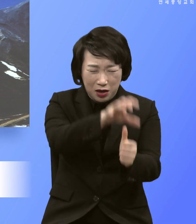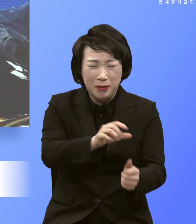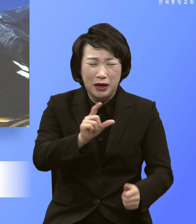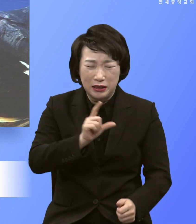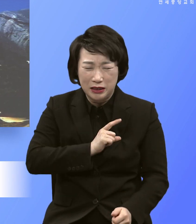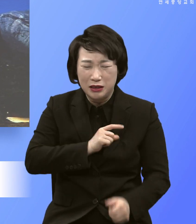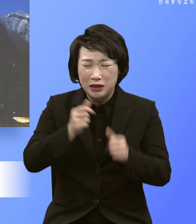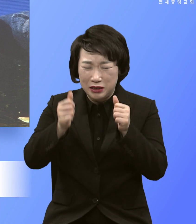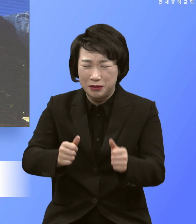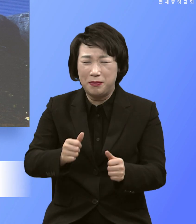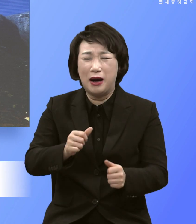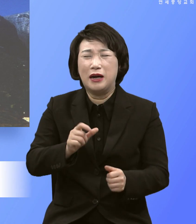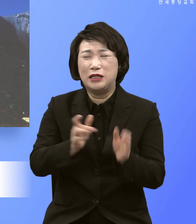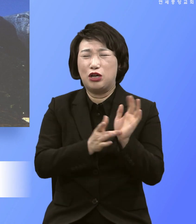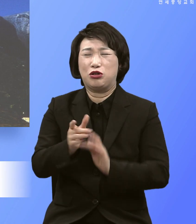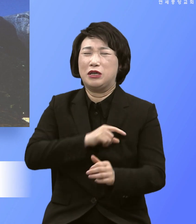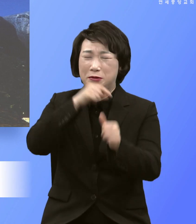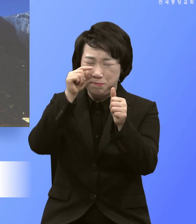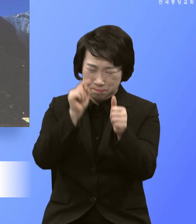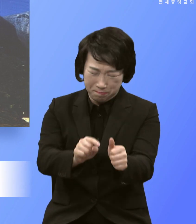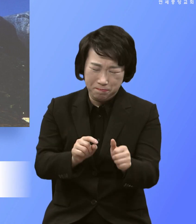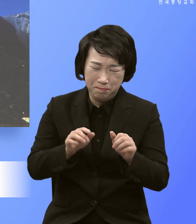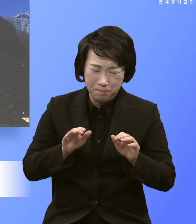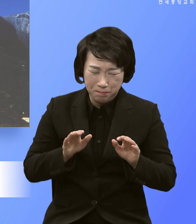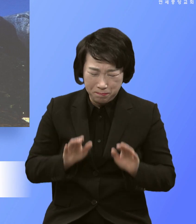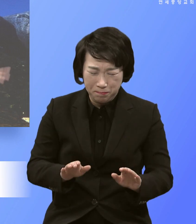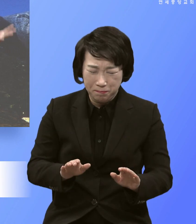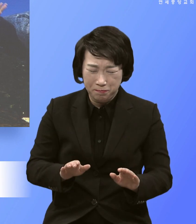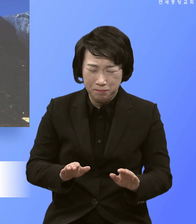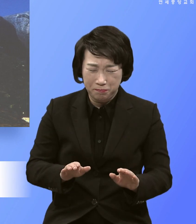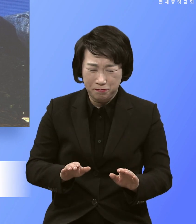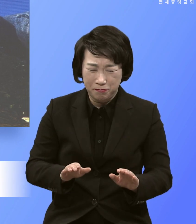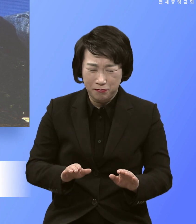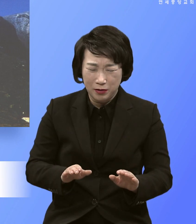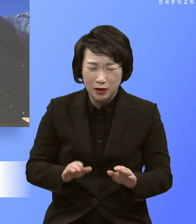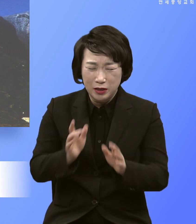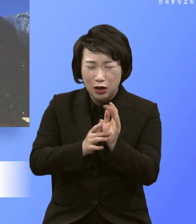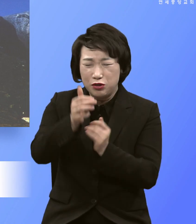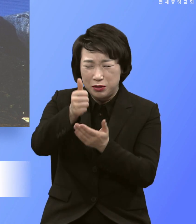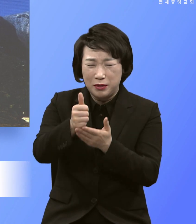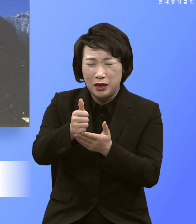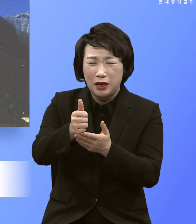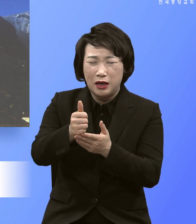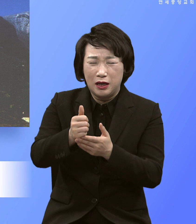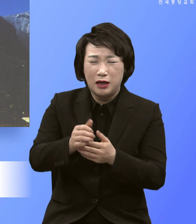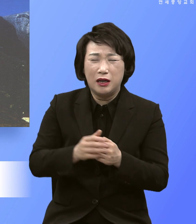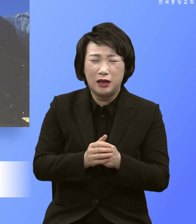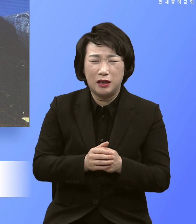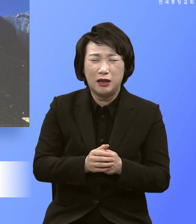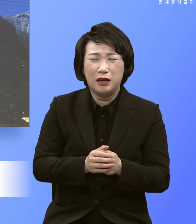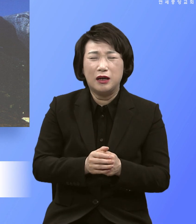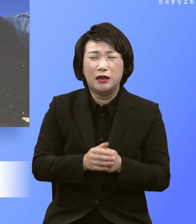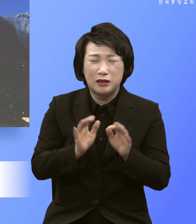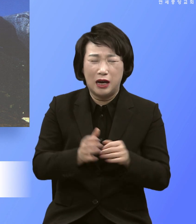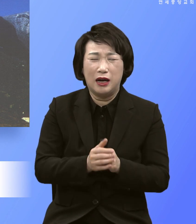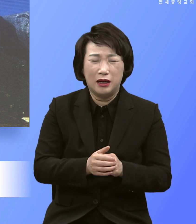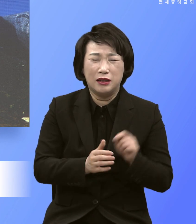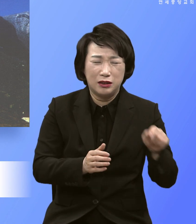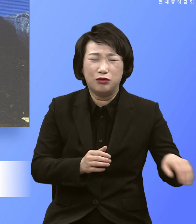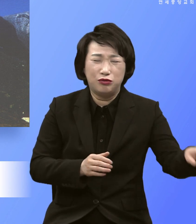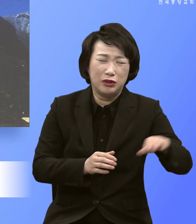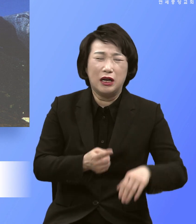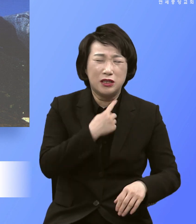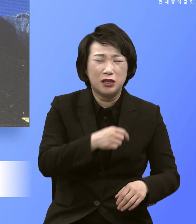이름 심판하신 예수 이름으로 명령하노니 그가 절로진 질병아 고통아